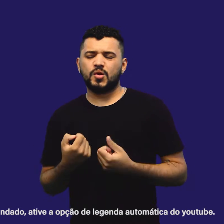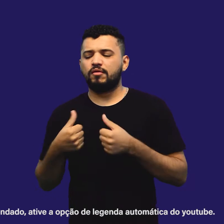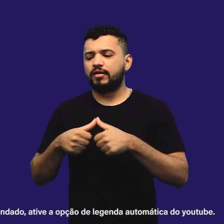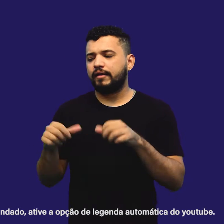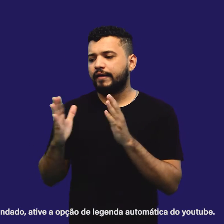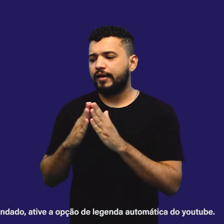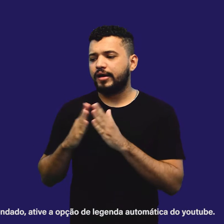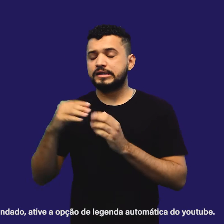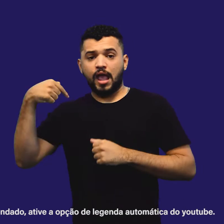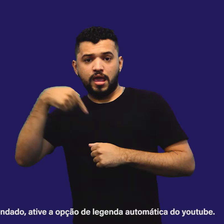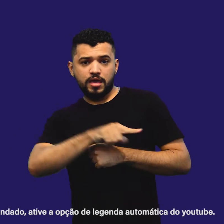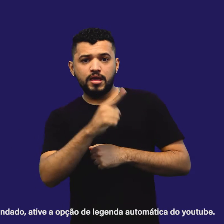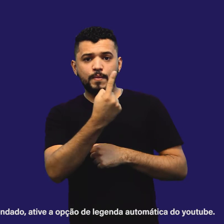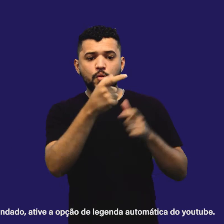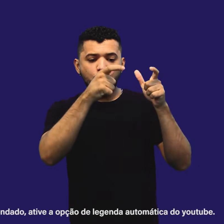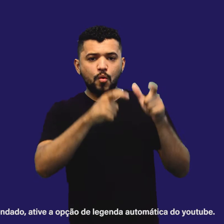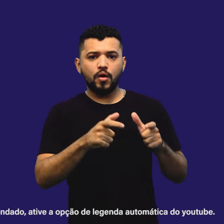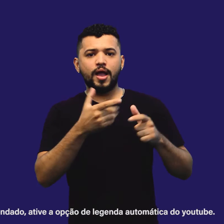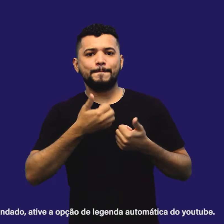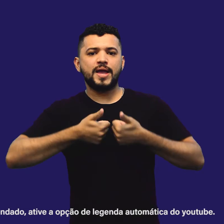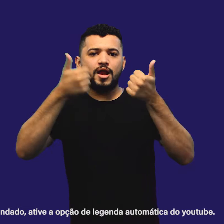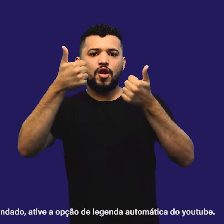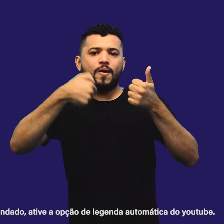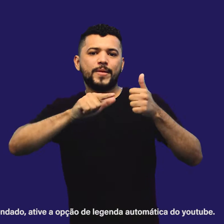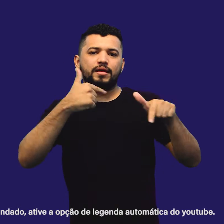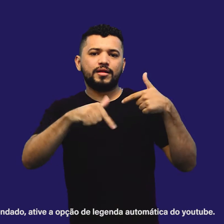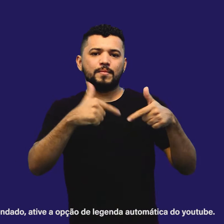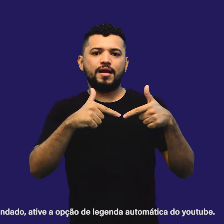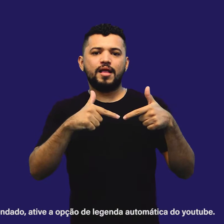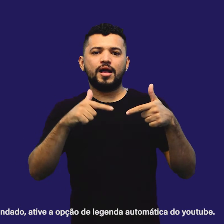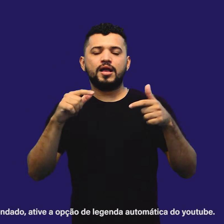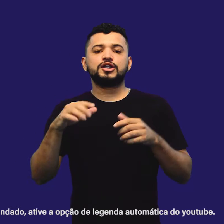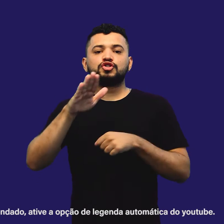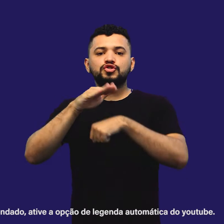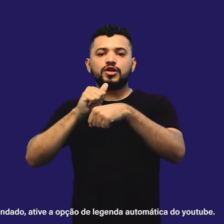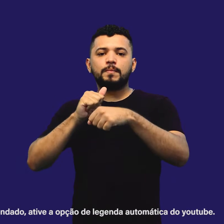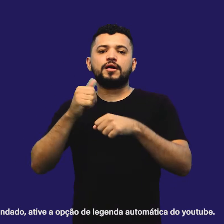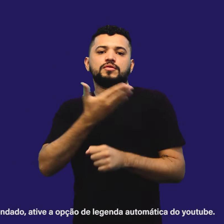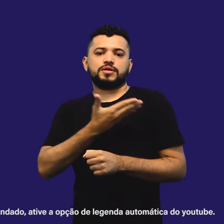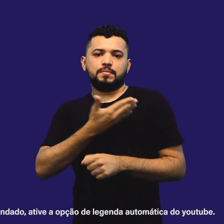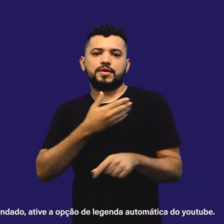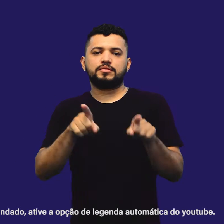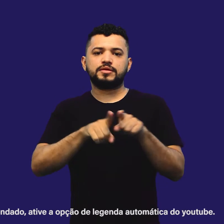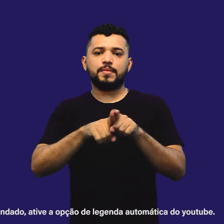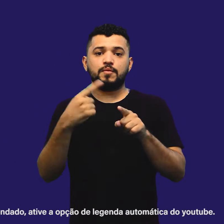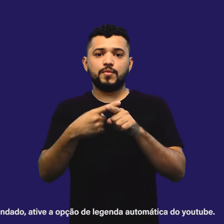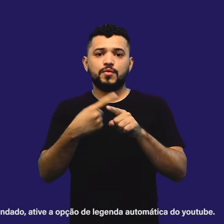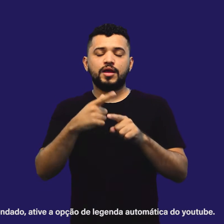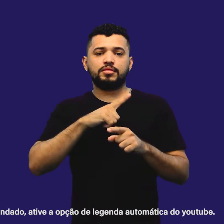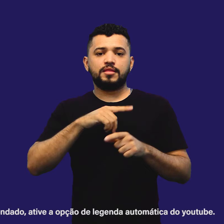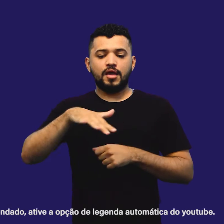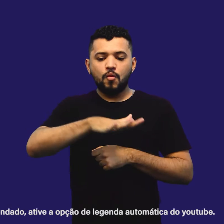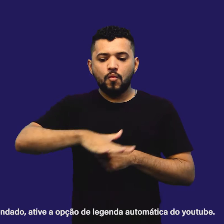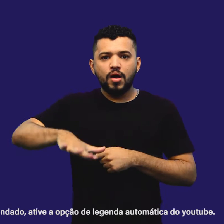ter uma cafeteria, um lugar legal para trabalhar, para reunir os amigos, um espaço que tem uma grande área aberta também,